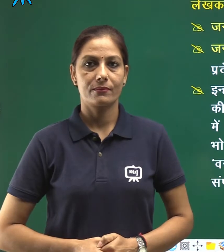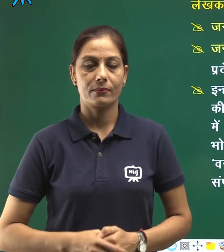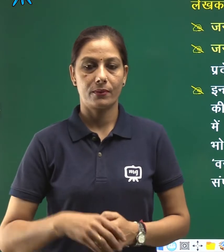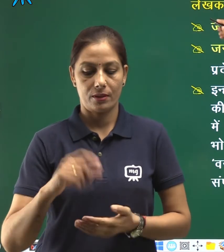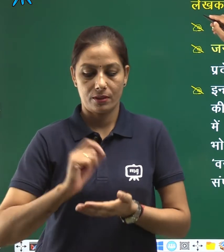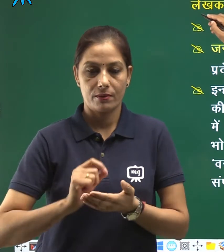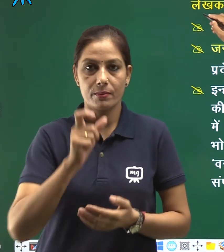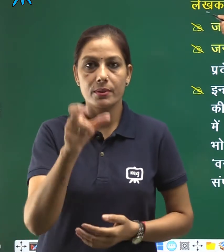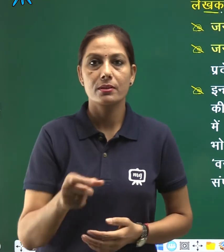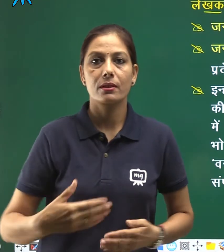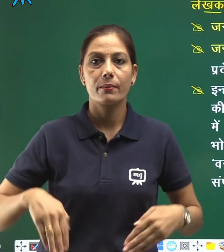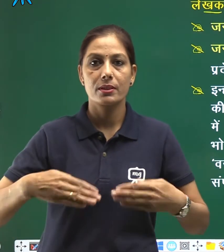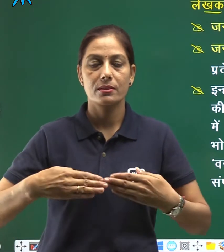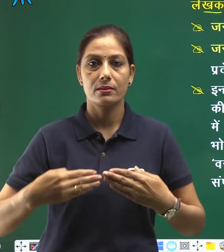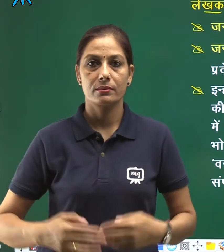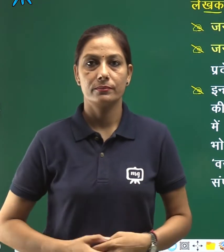लेखक परिचय।